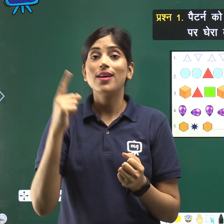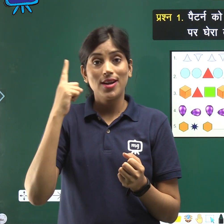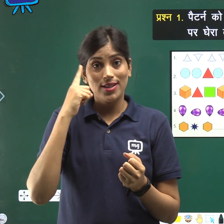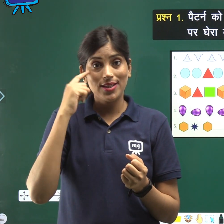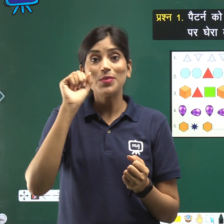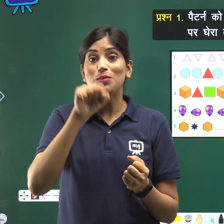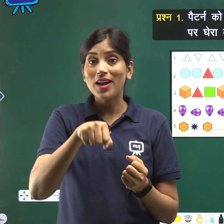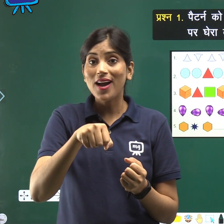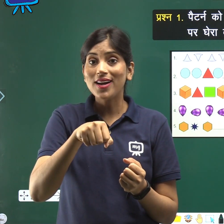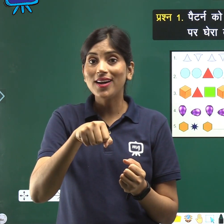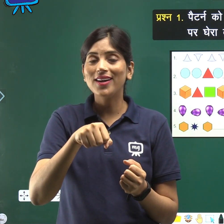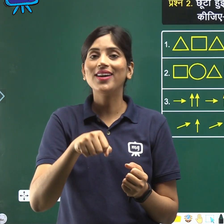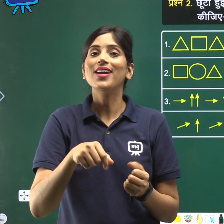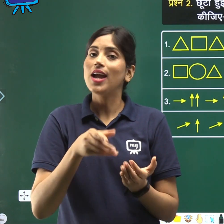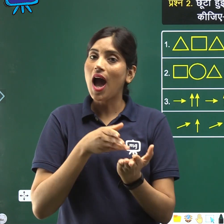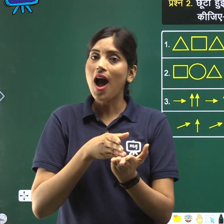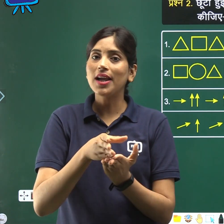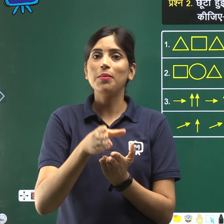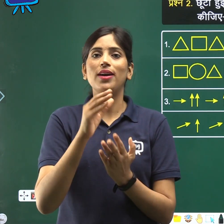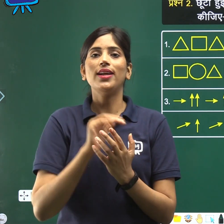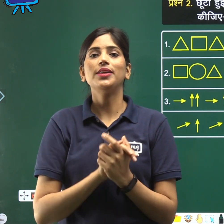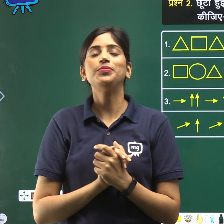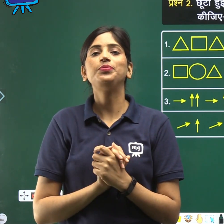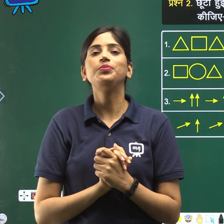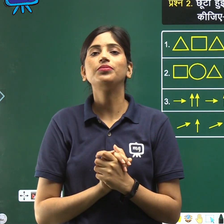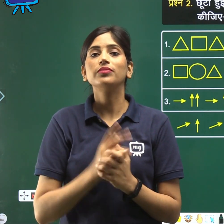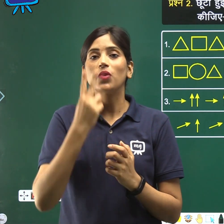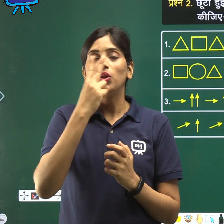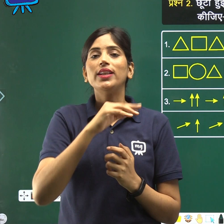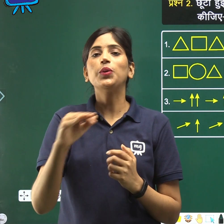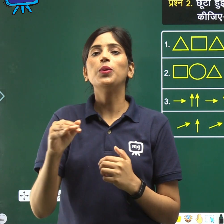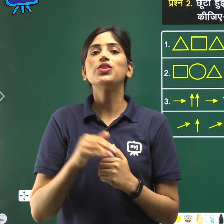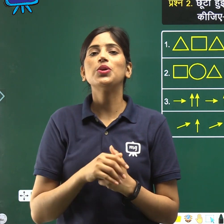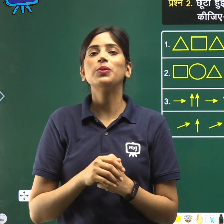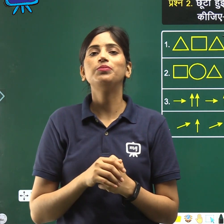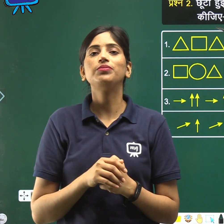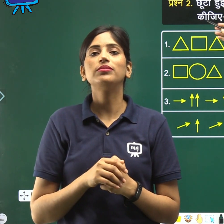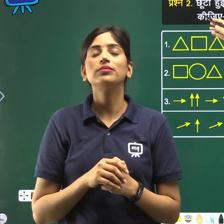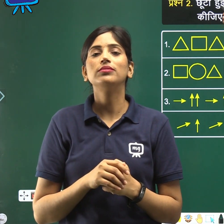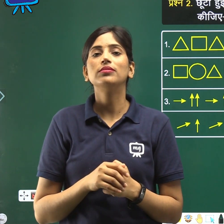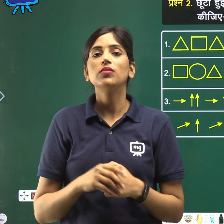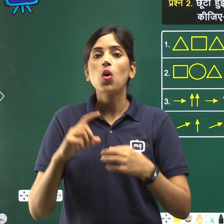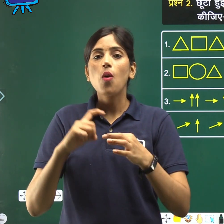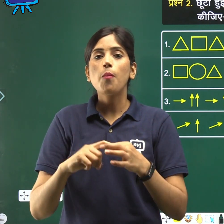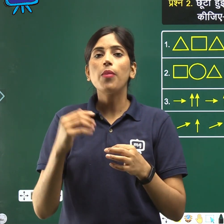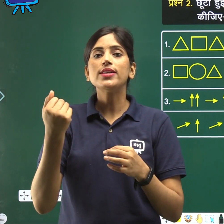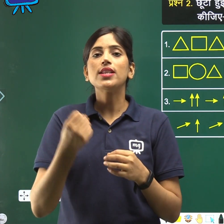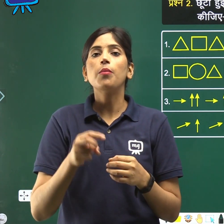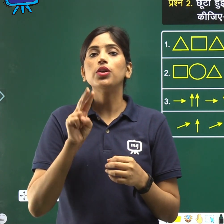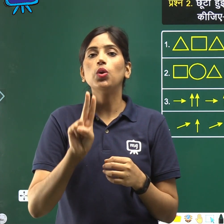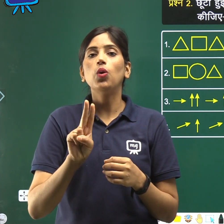समझ में आया? आगे बढ़े। देखो बच्चों, प्रश्न नंबर 2,